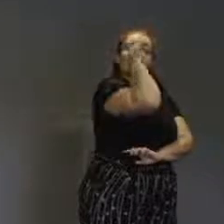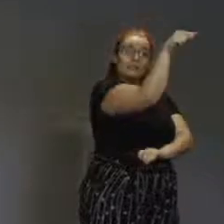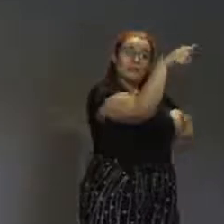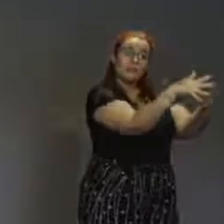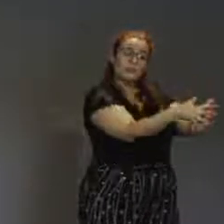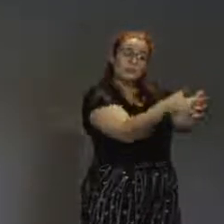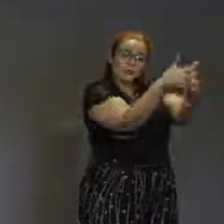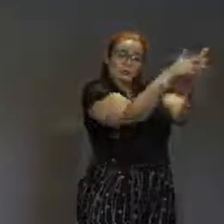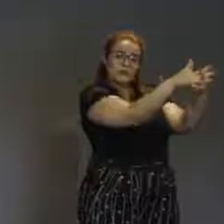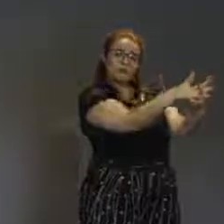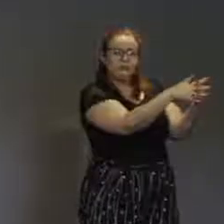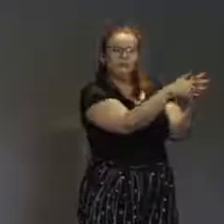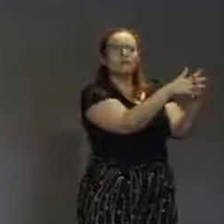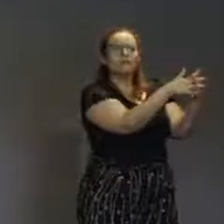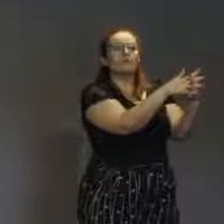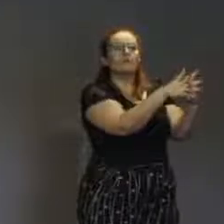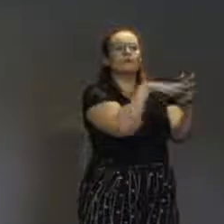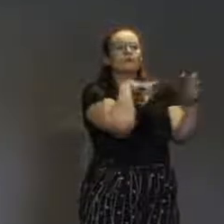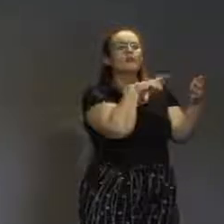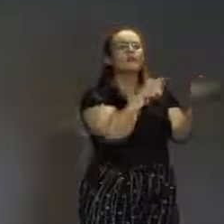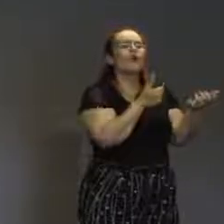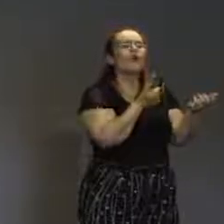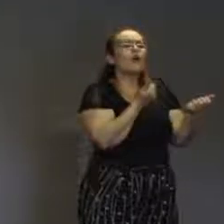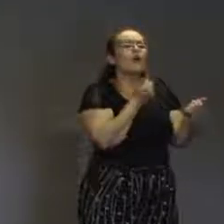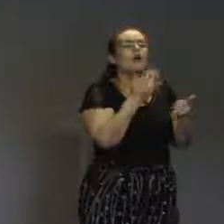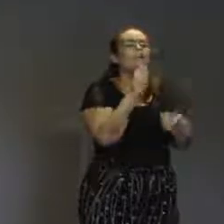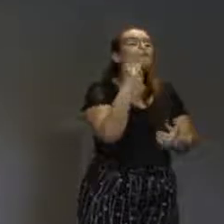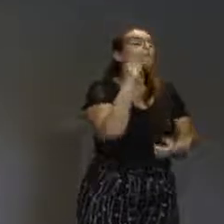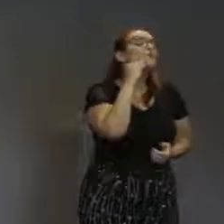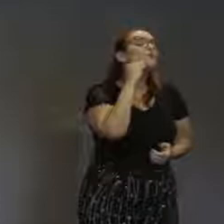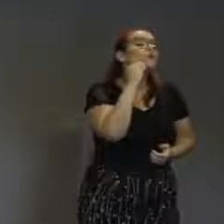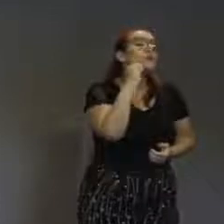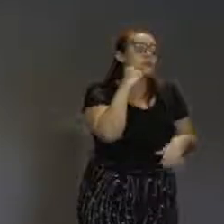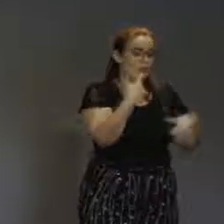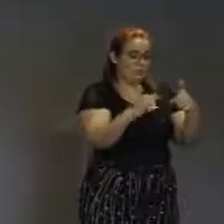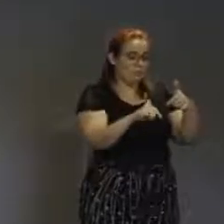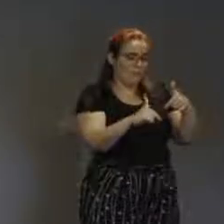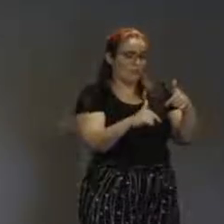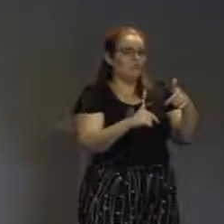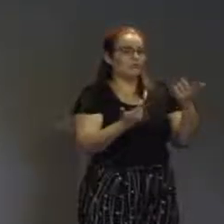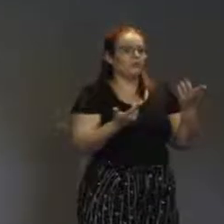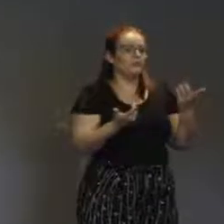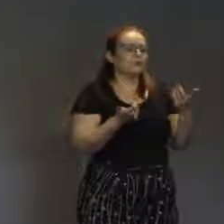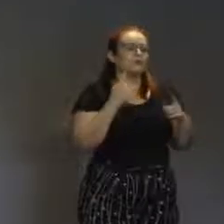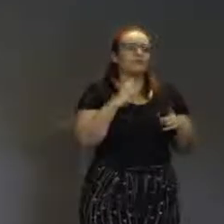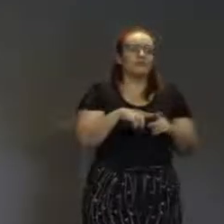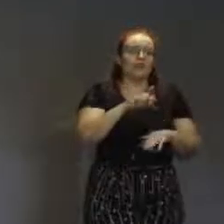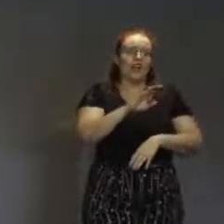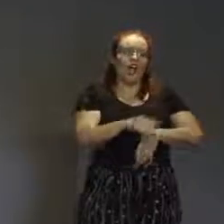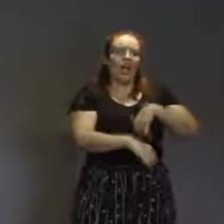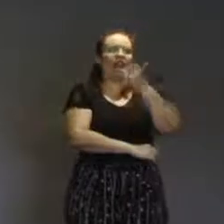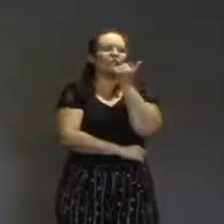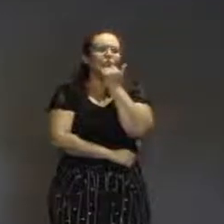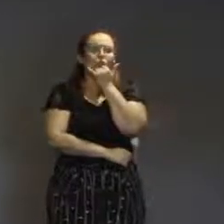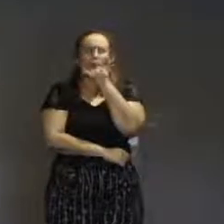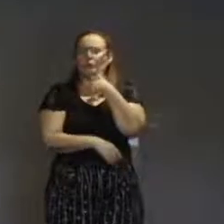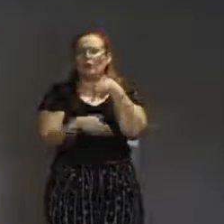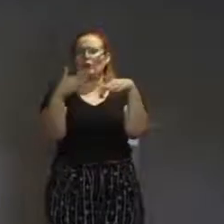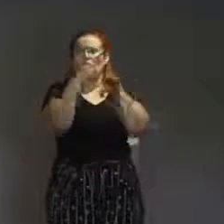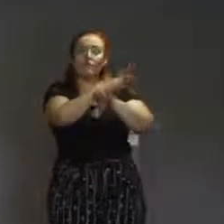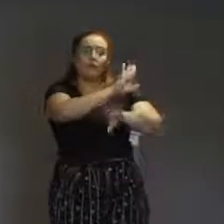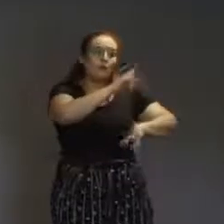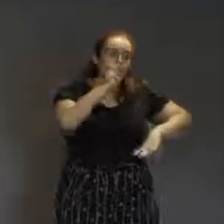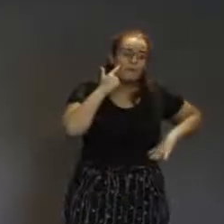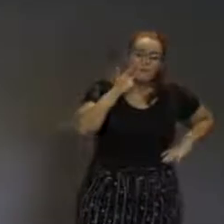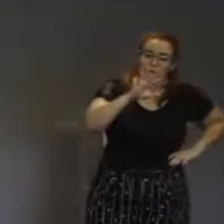frente a toda a oferta de trabalho que era feita para esses talentos, porque alguns diziam, desculpa, para lá eu não vou. Mas você viu o pacote financeiro, mas você